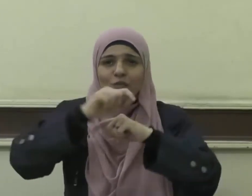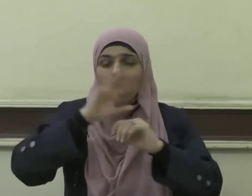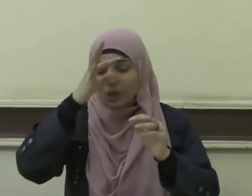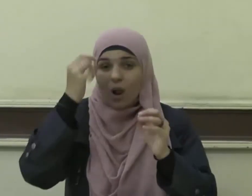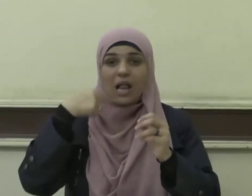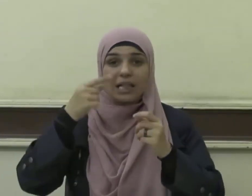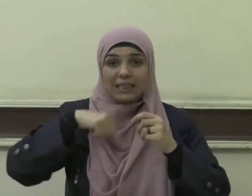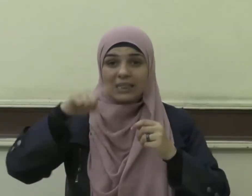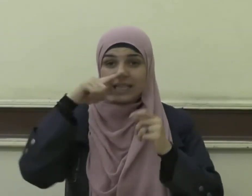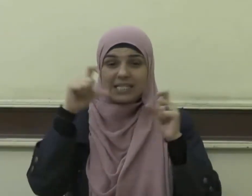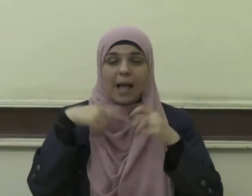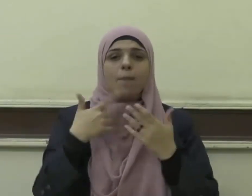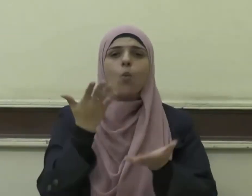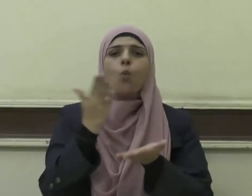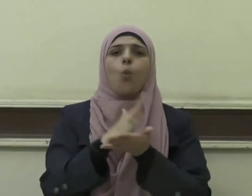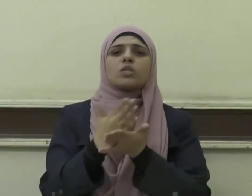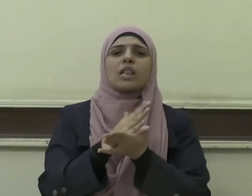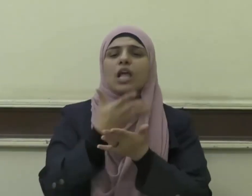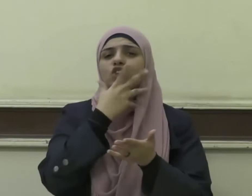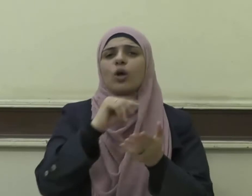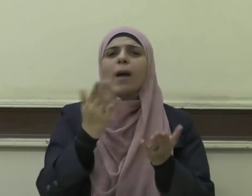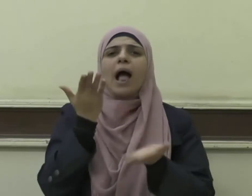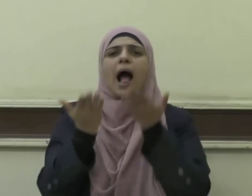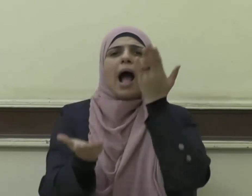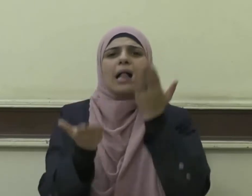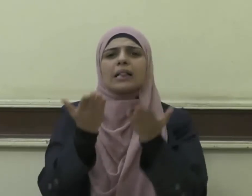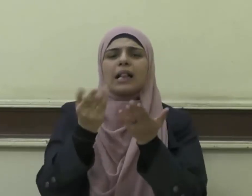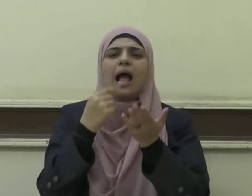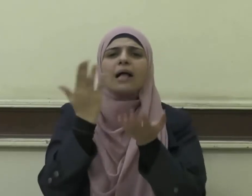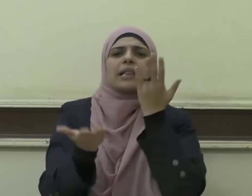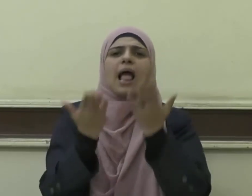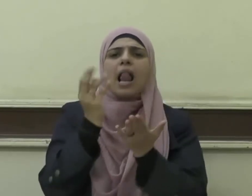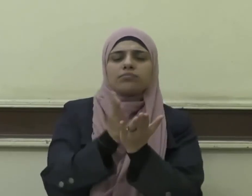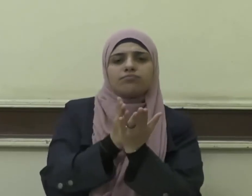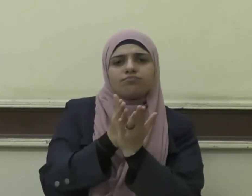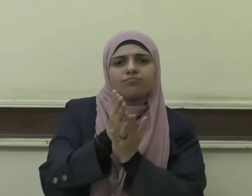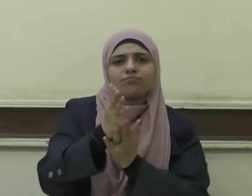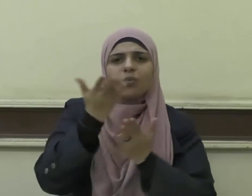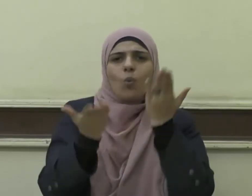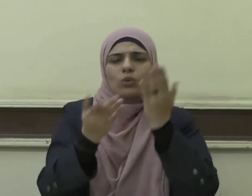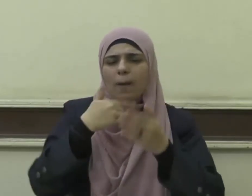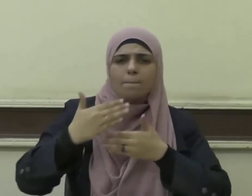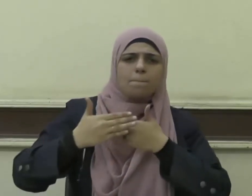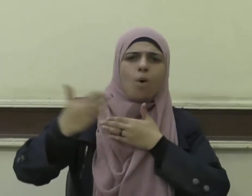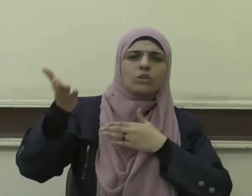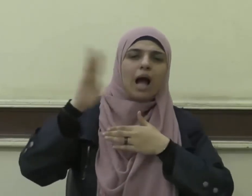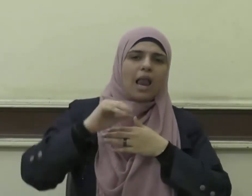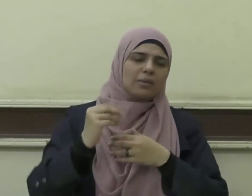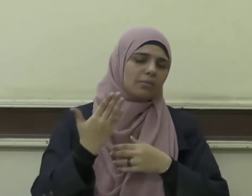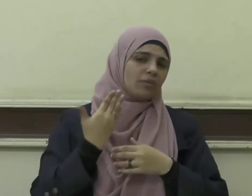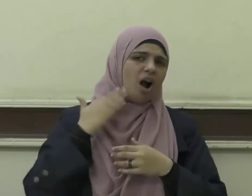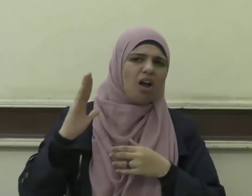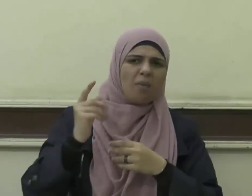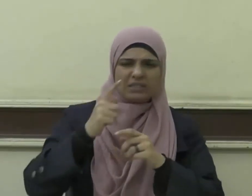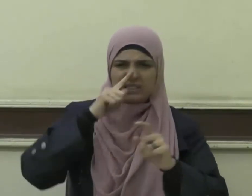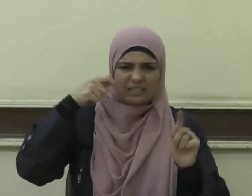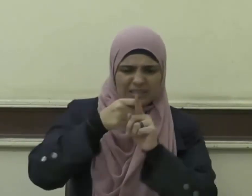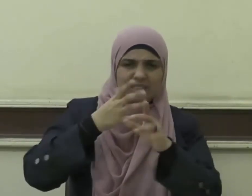تعني العدل والاعتذال والبُعد عن الغلوِّ الذي هو سببٌ في